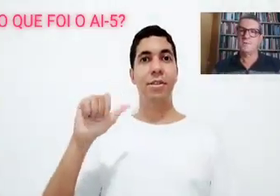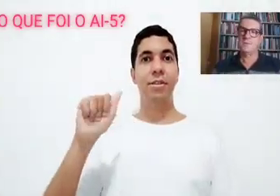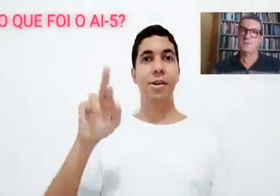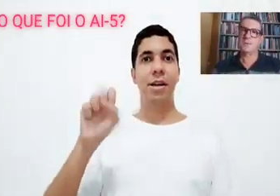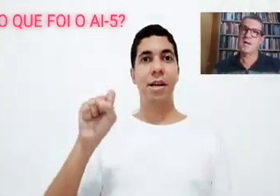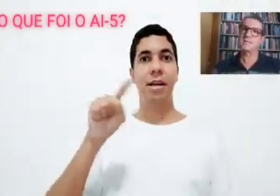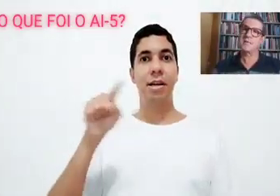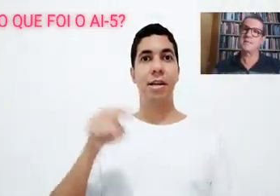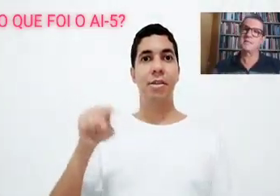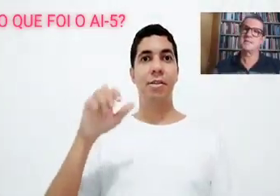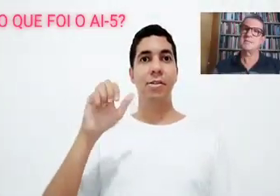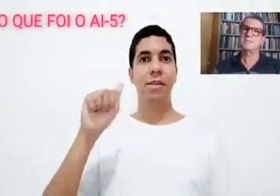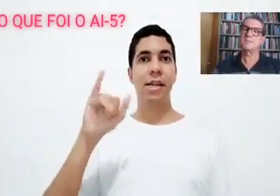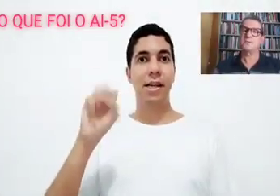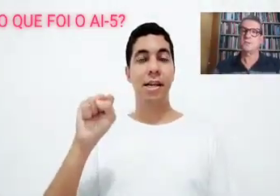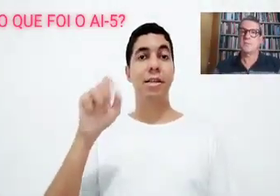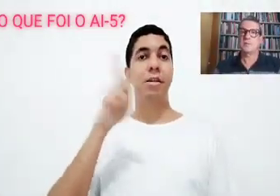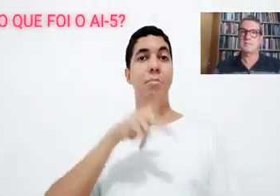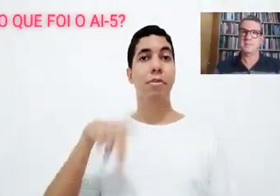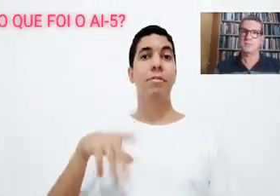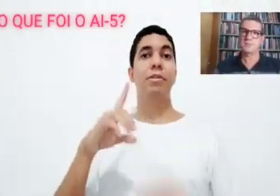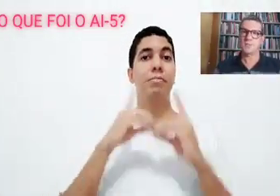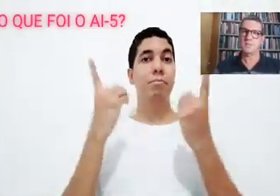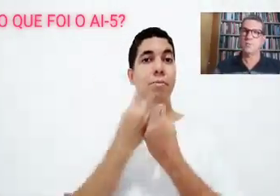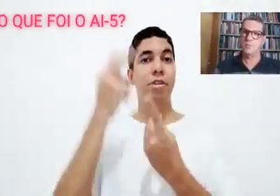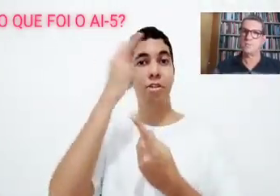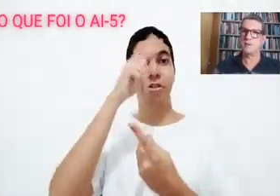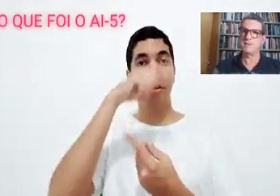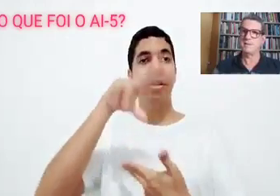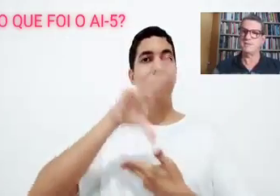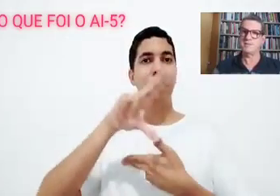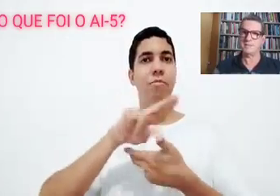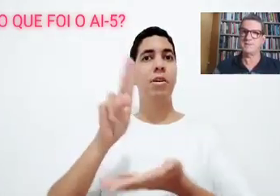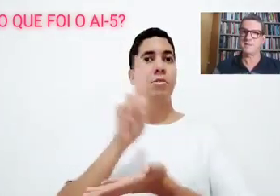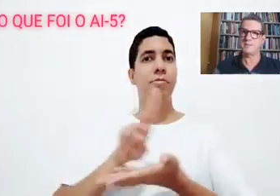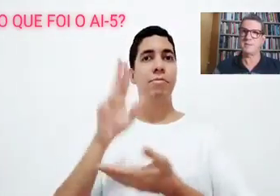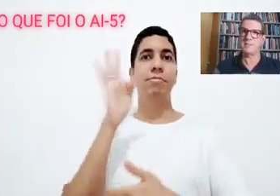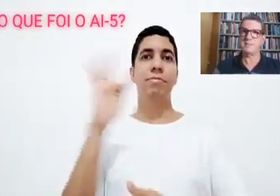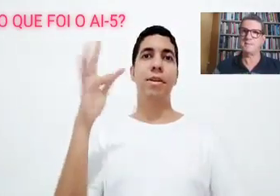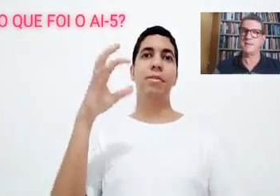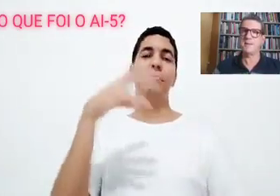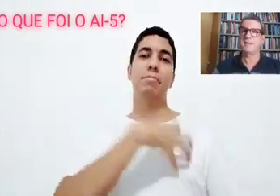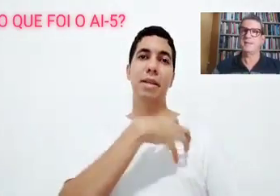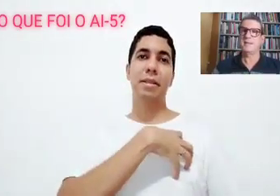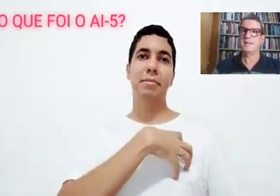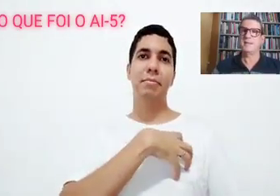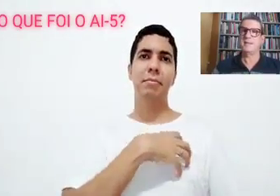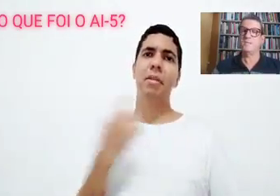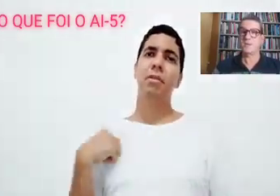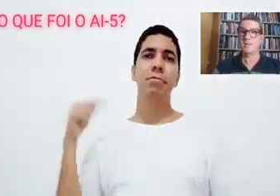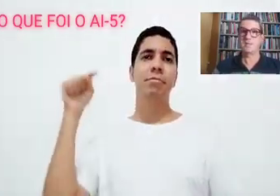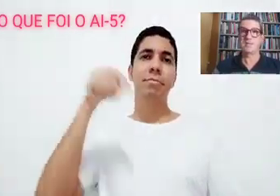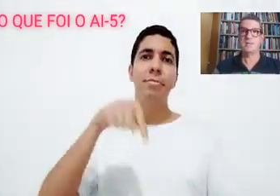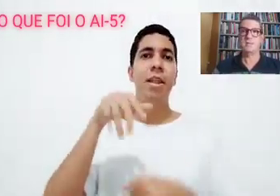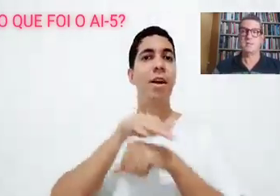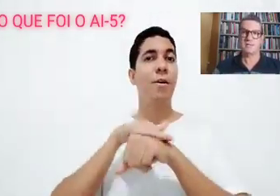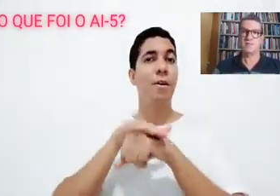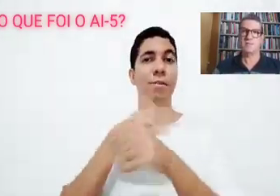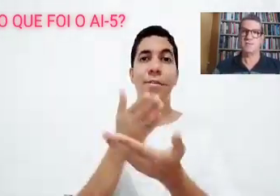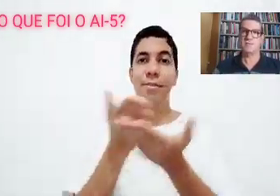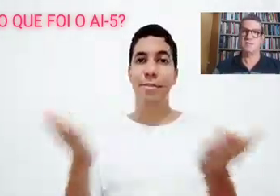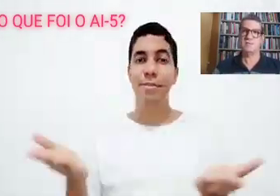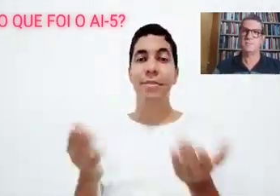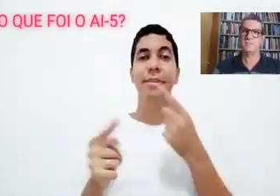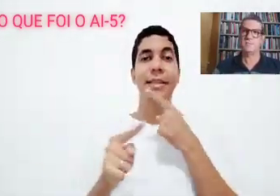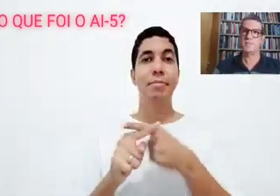Olá pessoal, eu sou Carlos Zacarias, professor do Departamento de História da UFBA, da Universidade Federal da Bahia. E eu venho aqui conversar